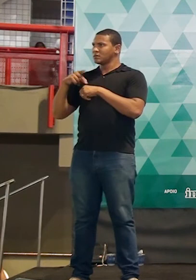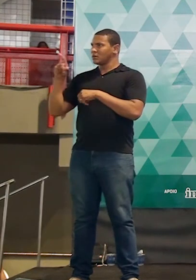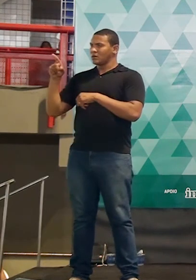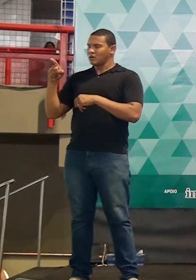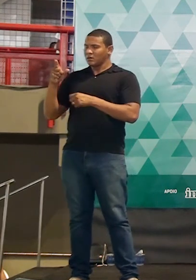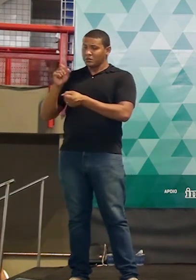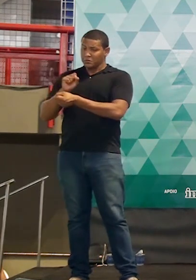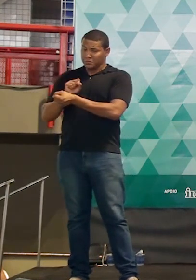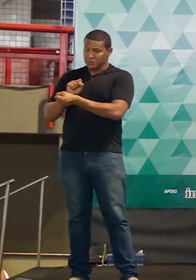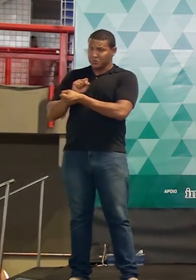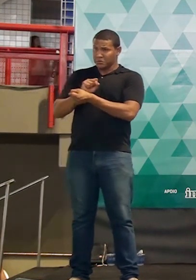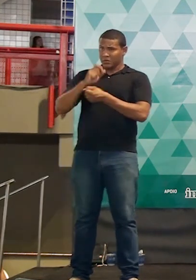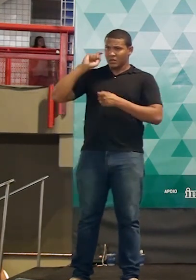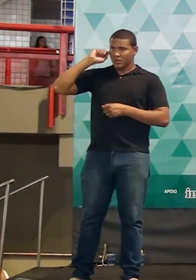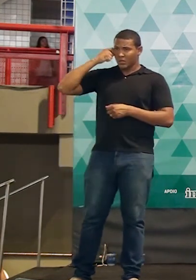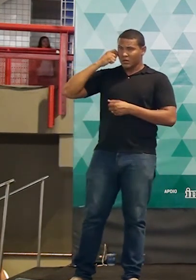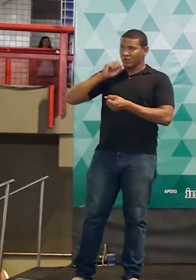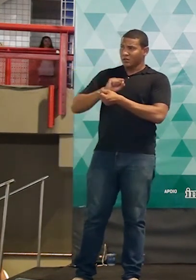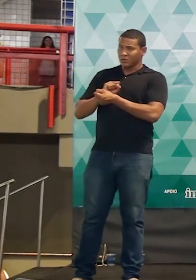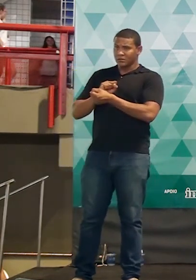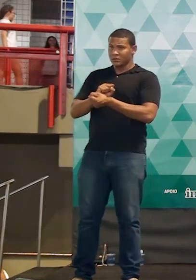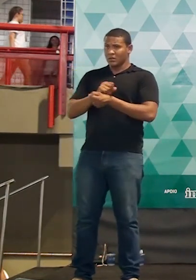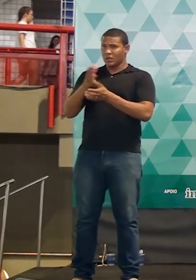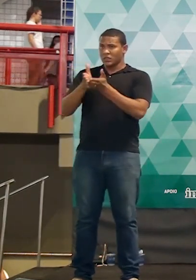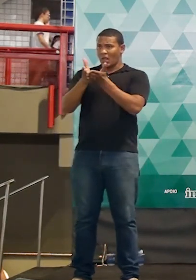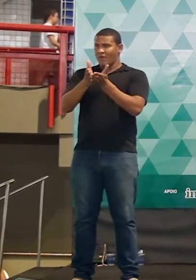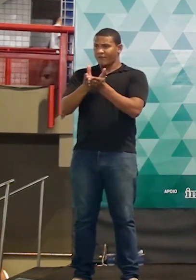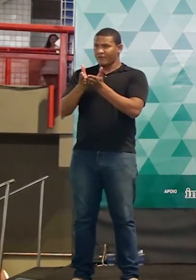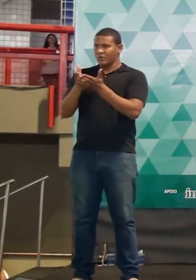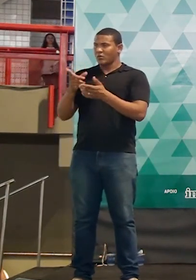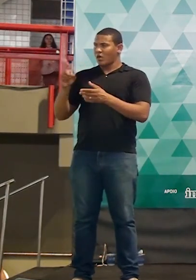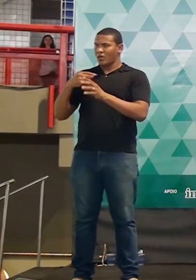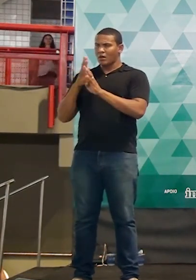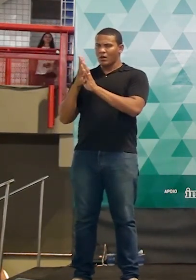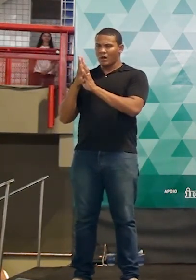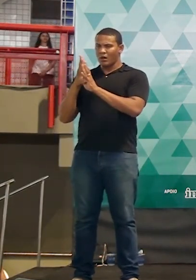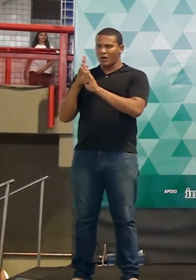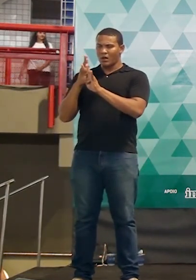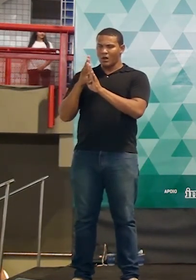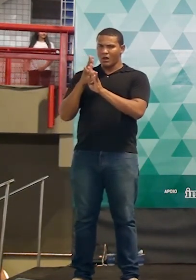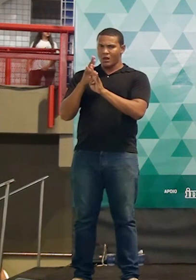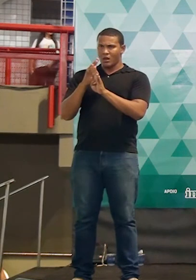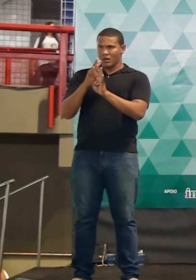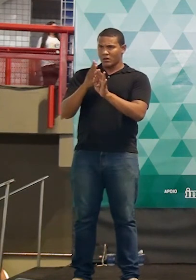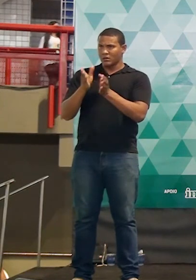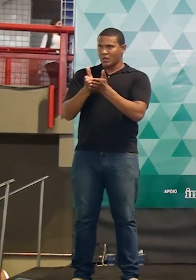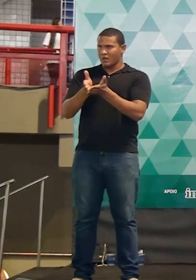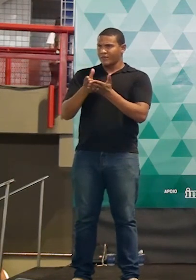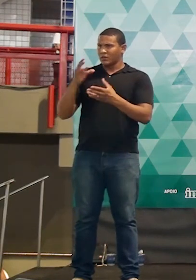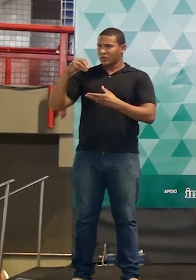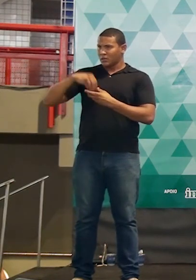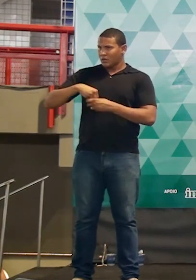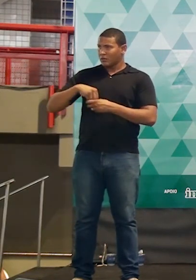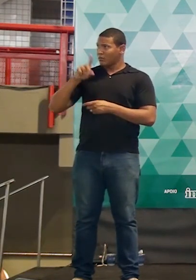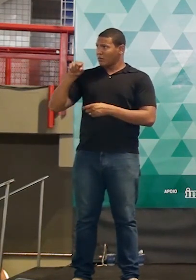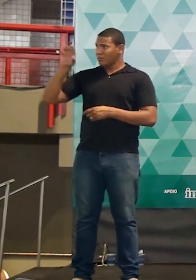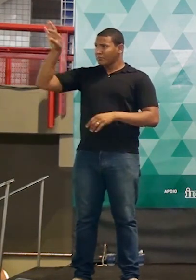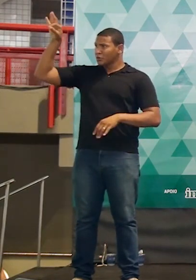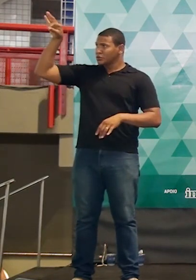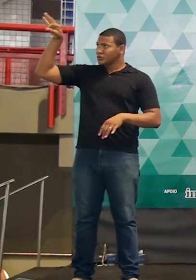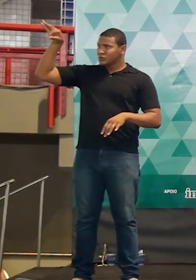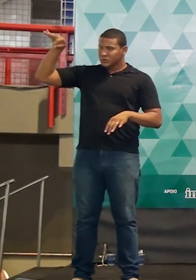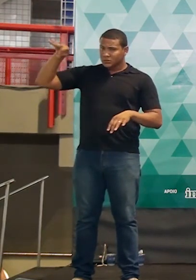negros africanos nos navios para virem trabalhar no Brasil, naquela época o mosquito entrou no